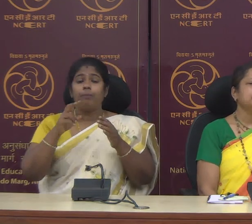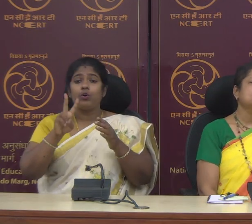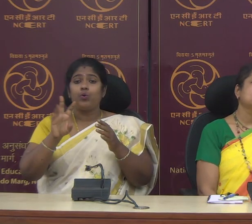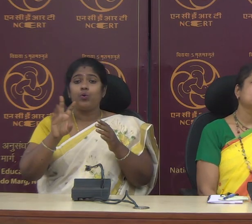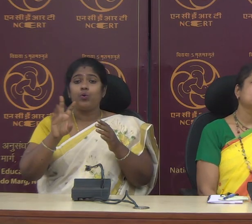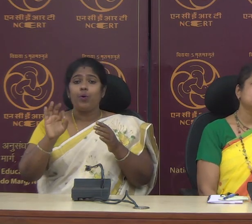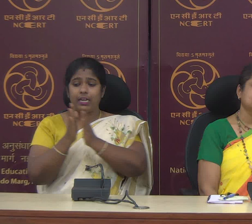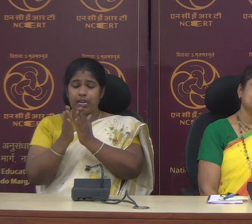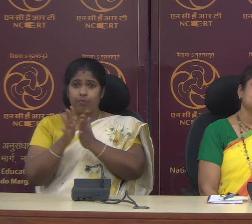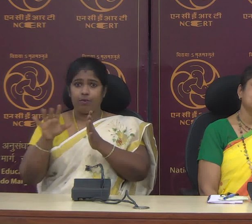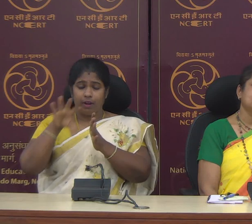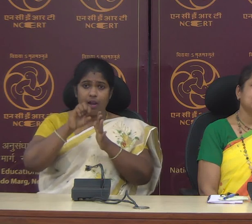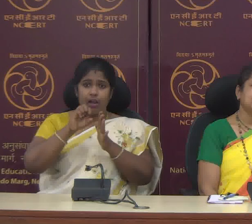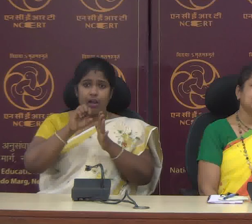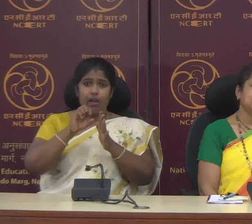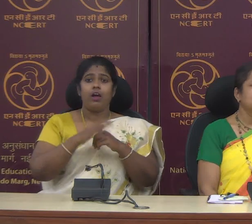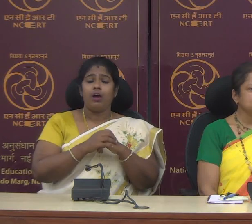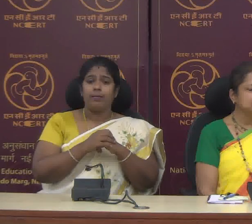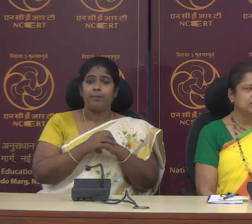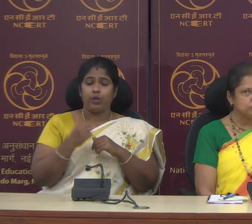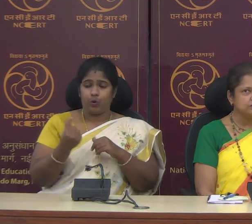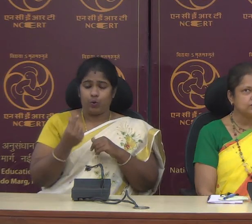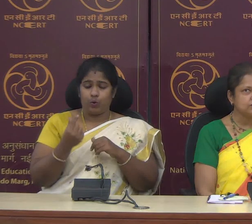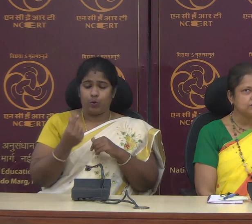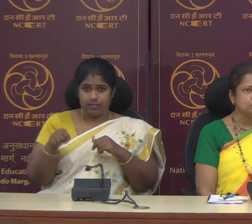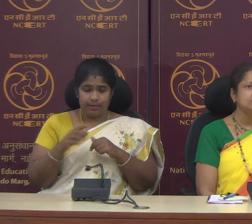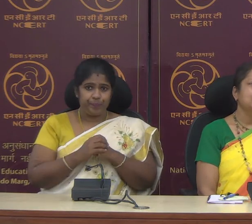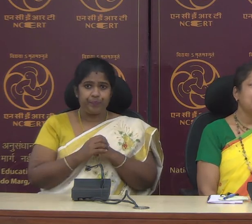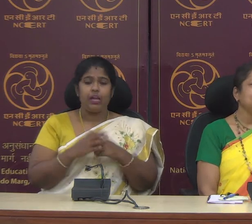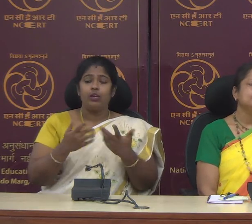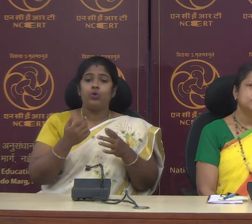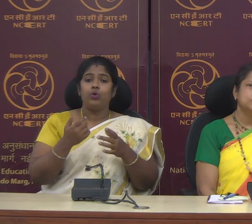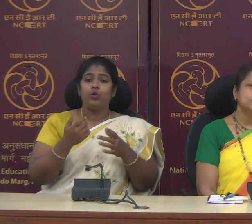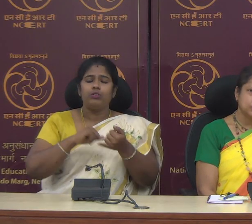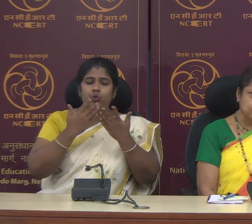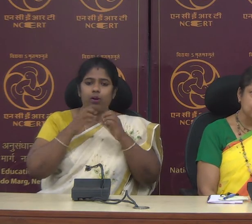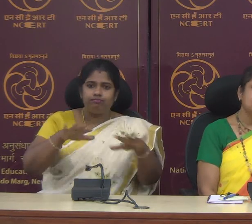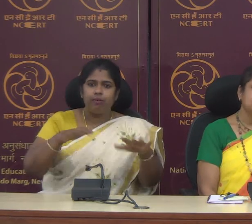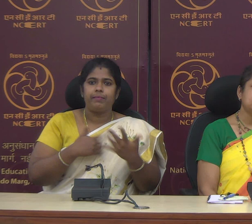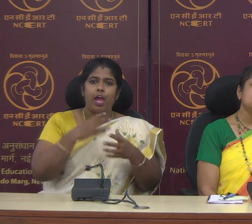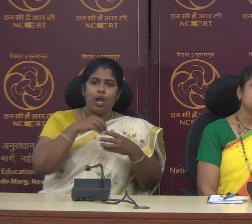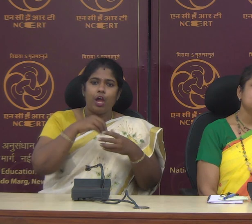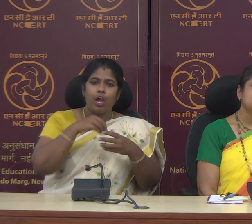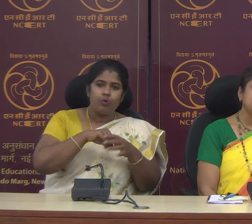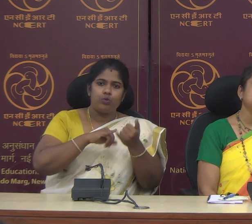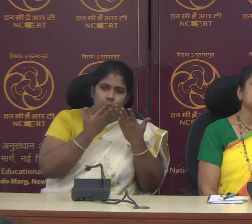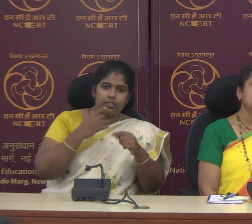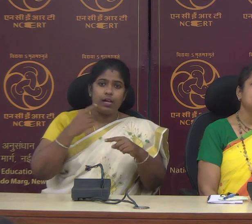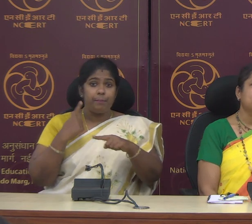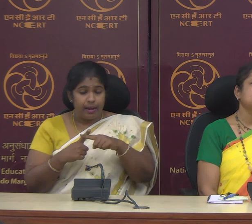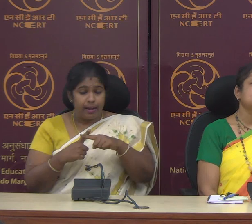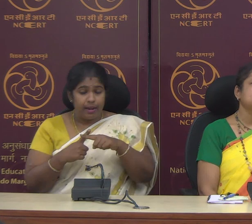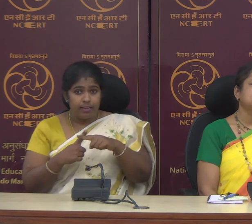हम अभी स्कूल्स तक लेकर के जाने वाले हैं, बोथ इंक्लूसिव स्कूल्स एंड स्कूल्स विच आर